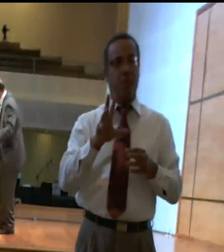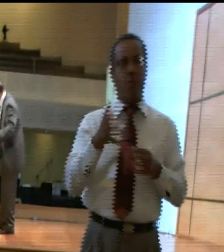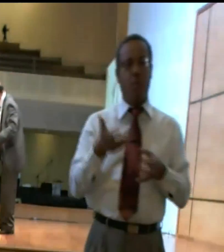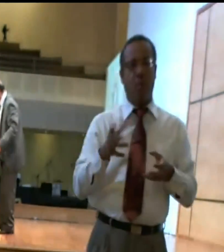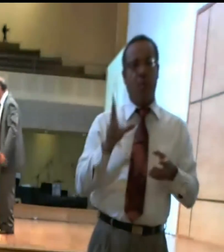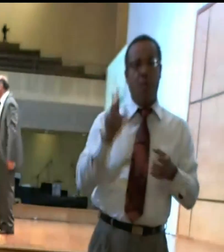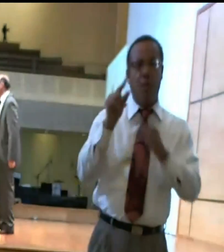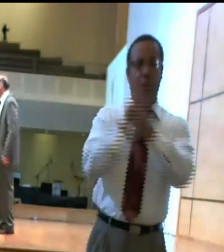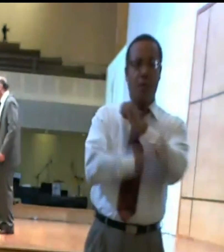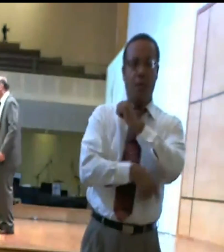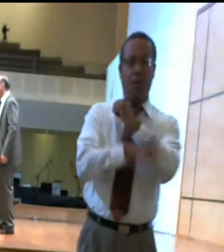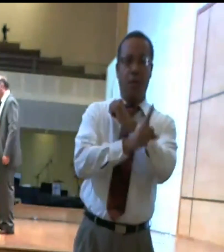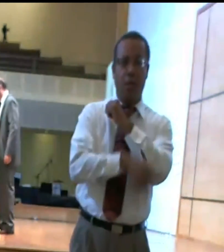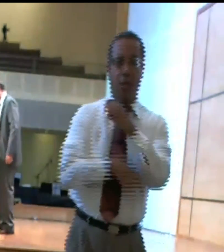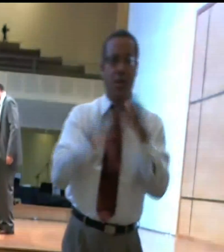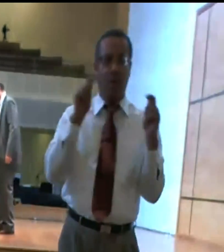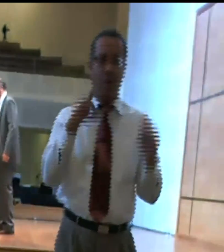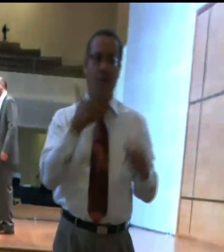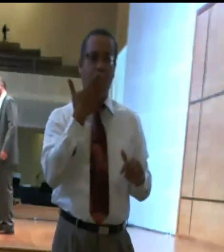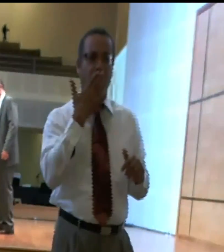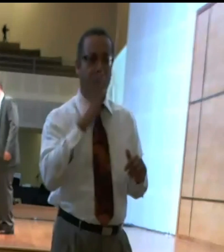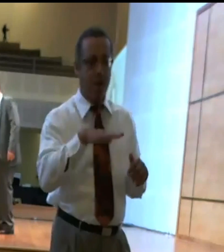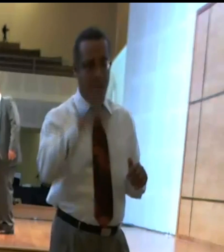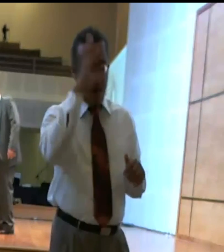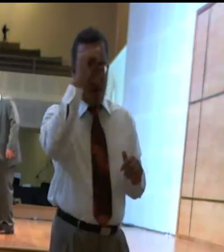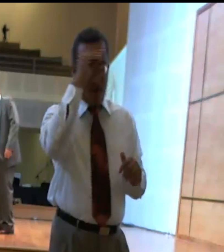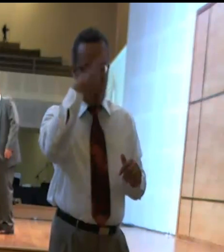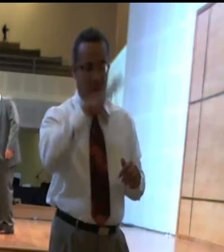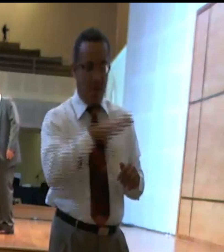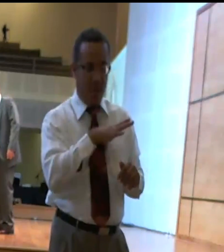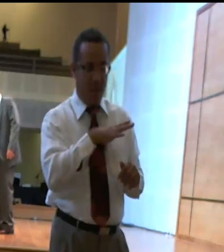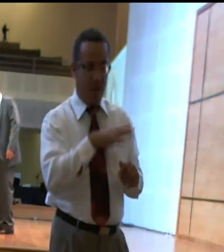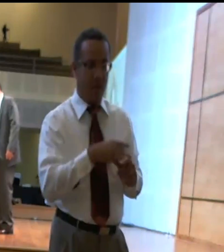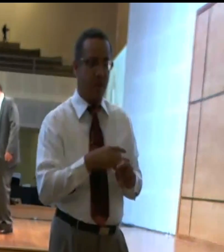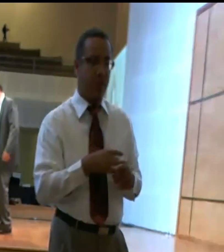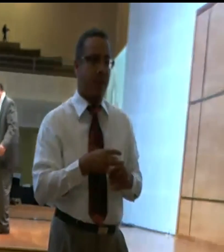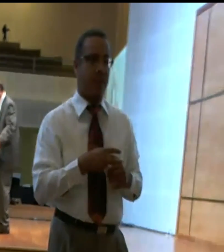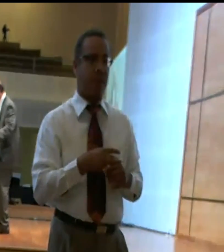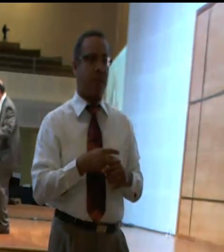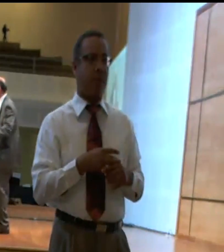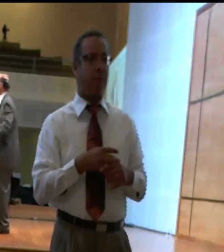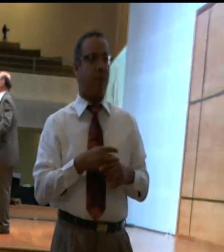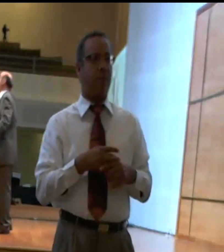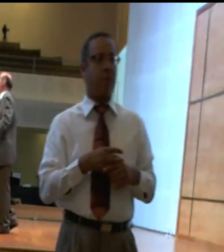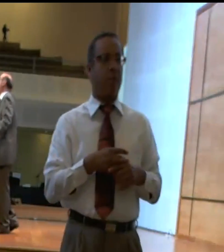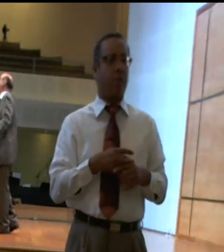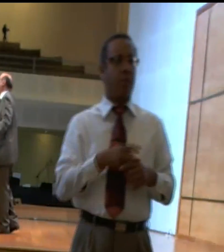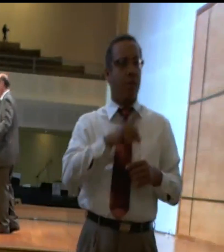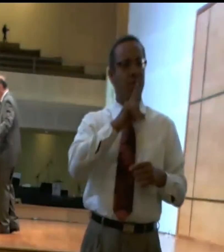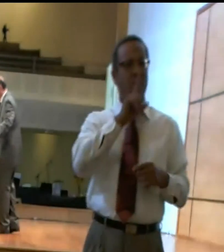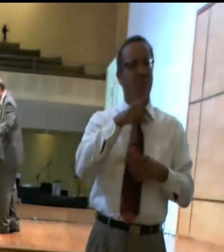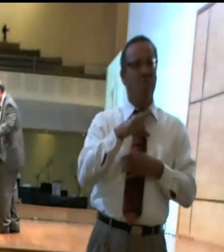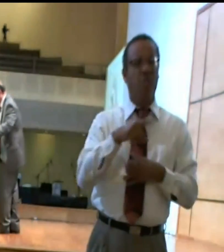no castiga de inmediato la maldad de los hombres, estos presuponen erróneamente